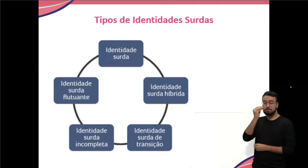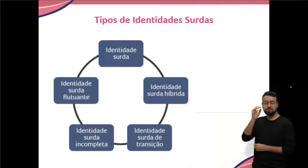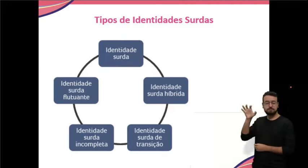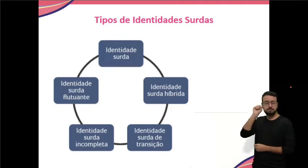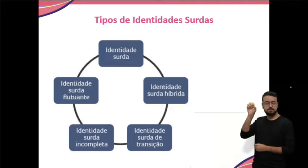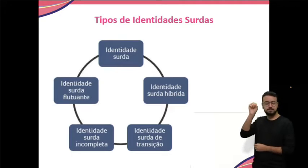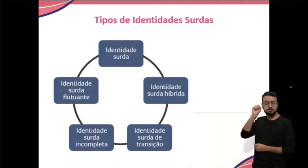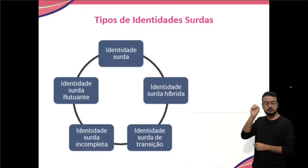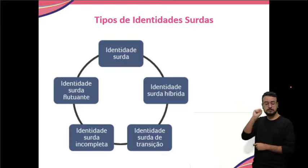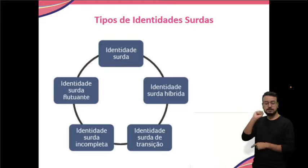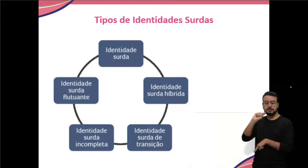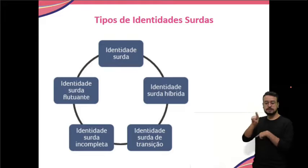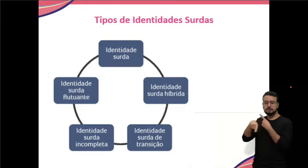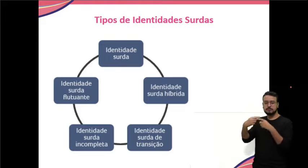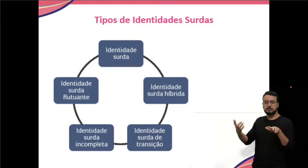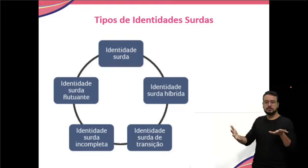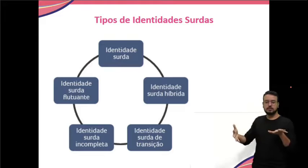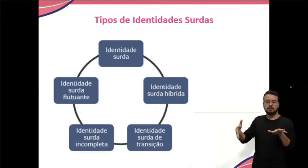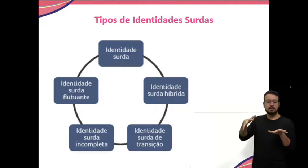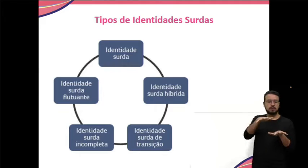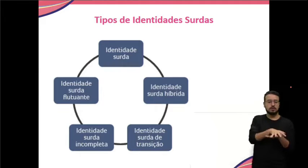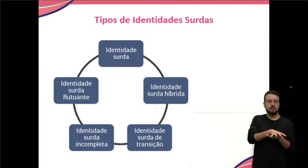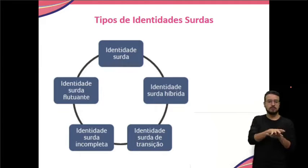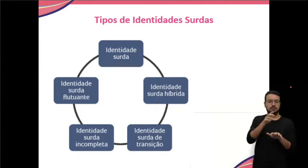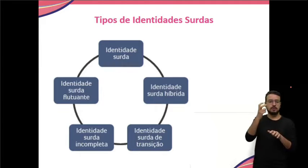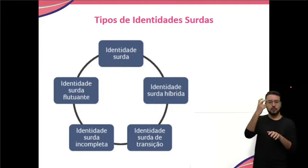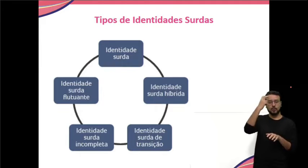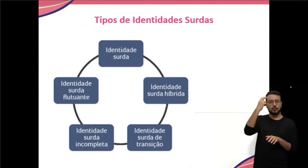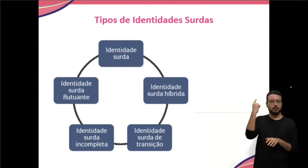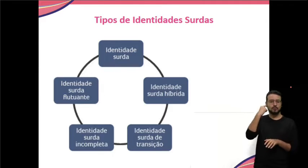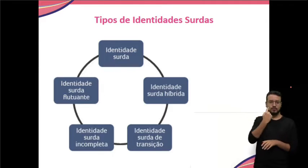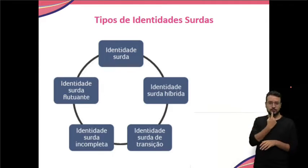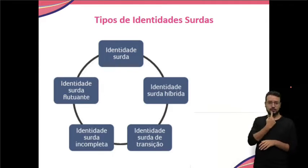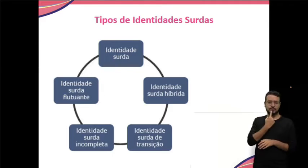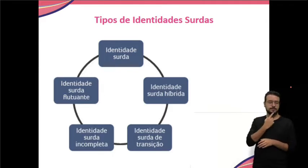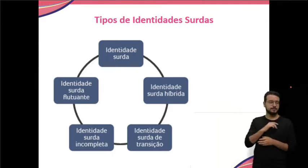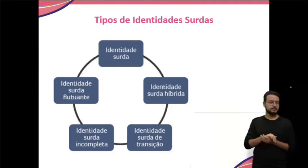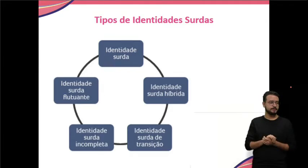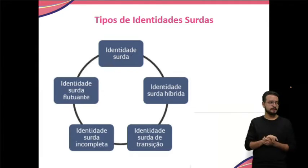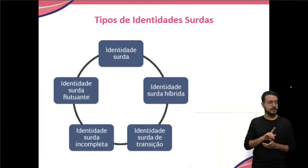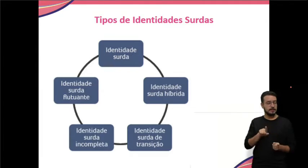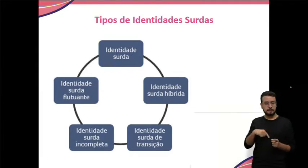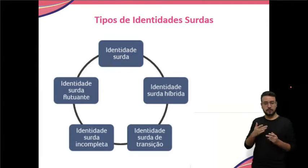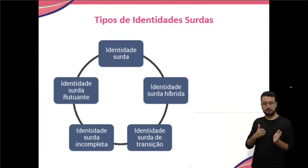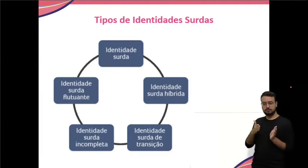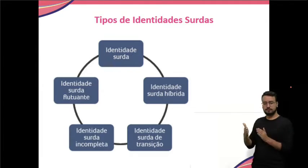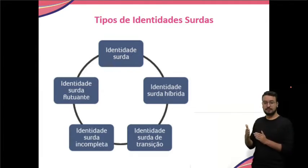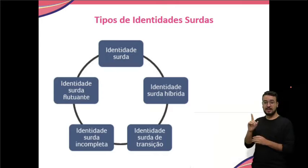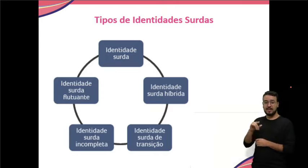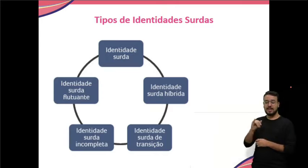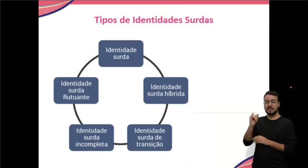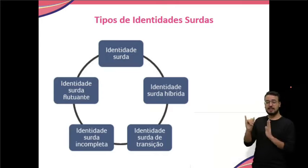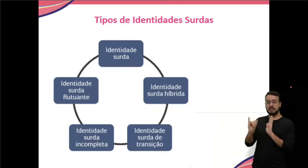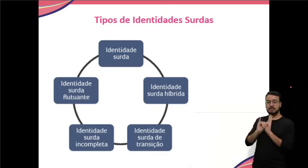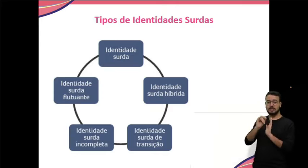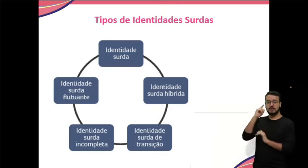na cultura surda. Ali do lado nós temos a identidade surda incompleta, que segue uma orientação